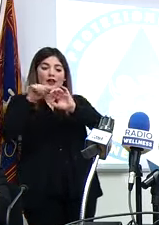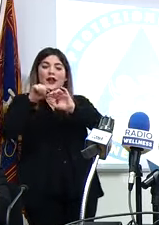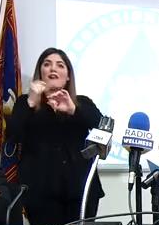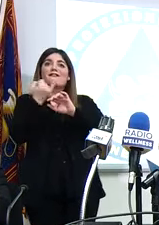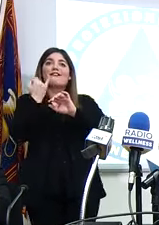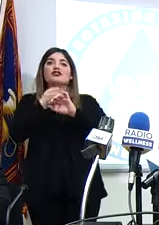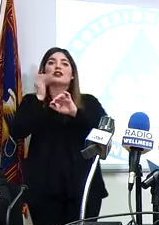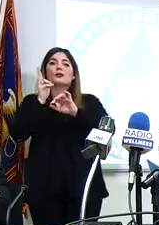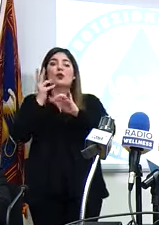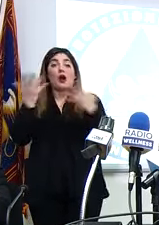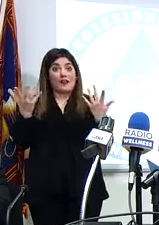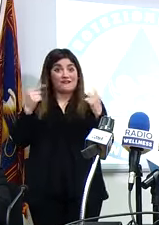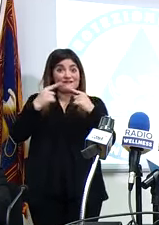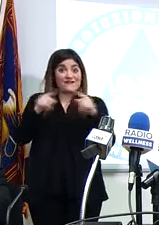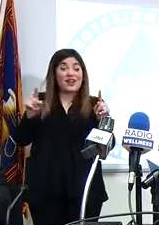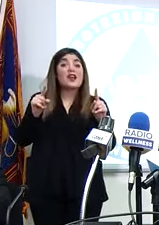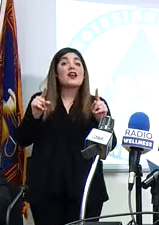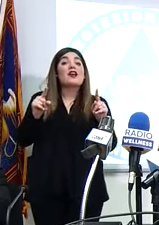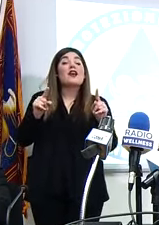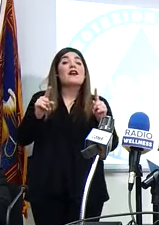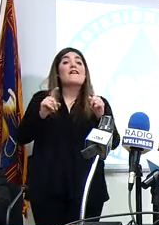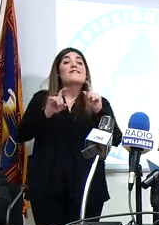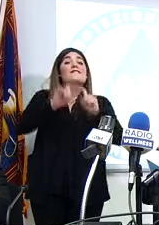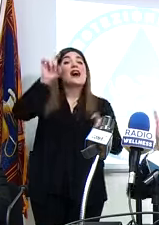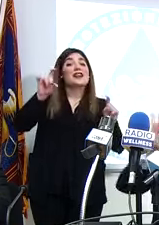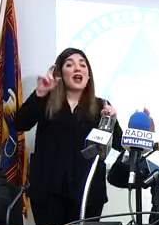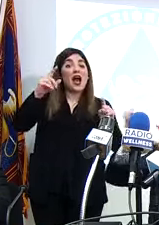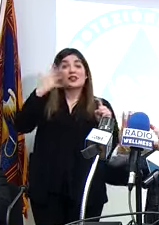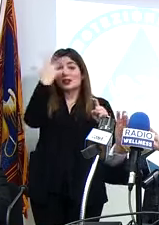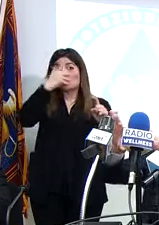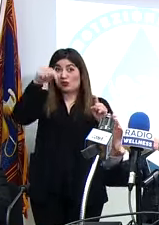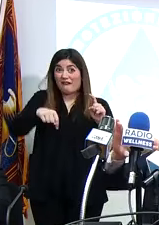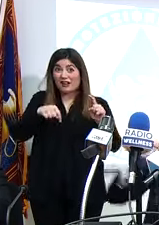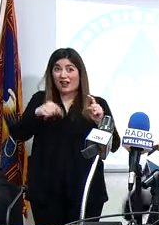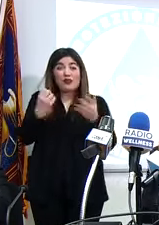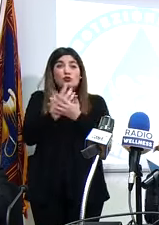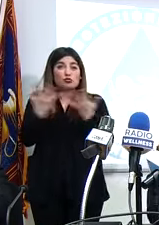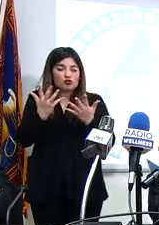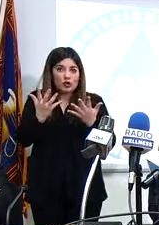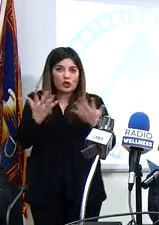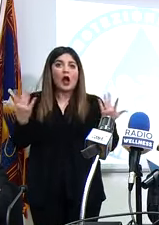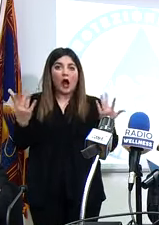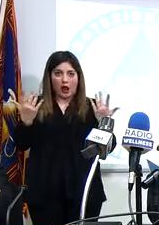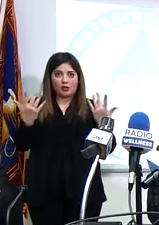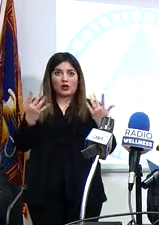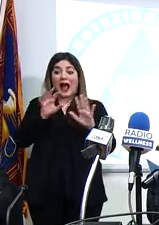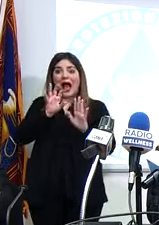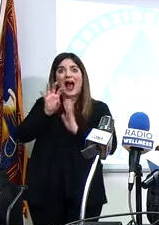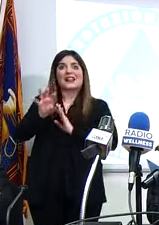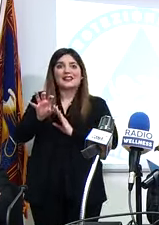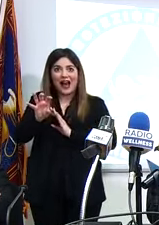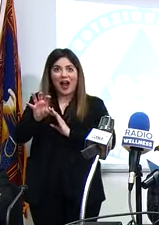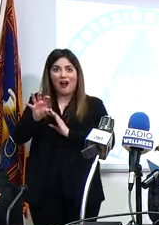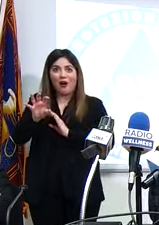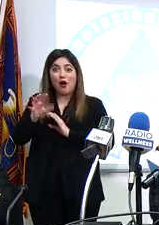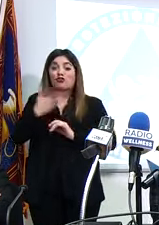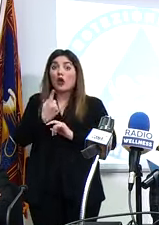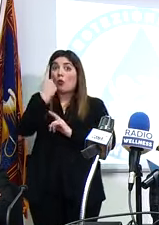sudafricana? Ha, sempre vicino al sito di attacco, un'altra mutazione che non c'è in quella